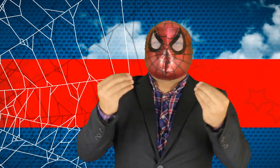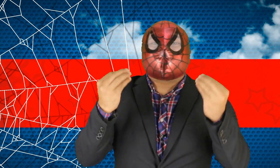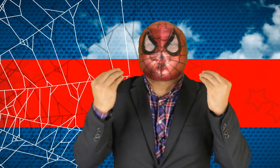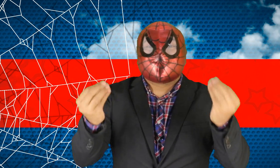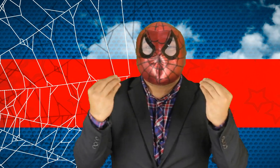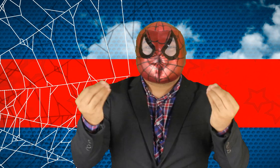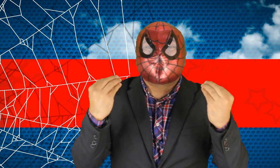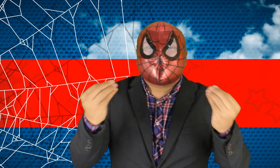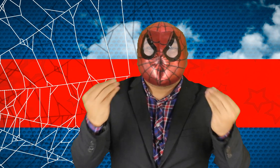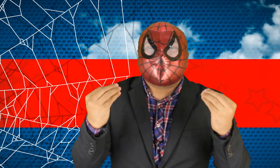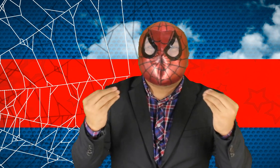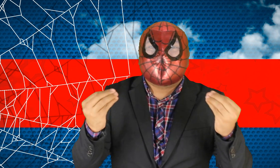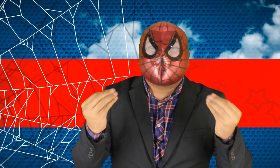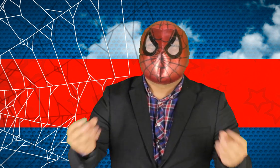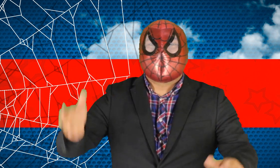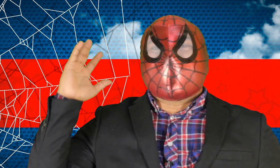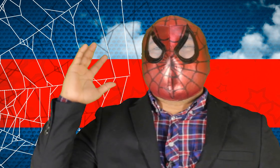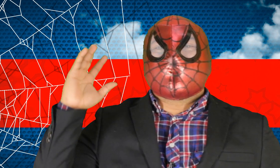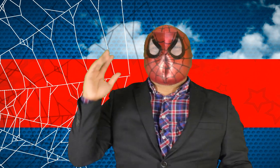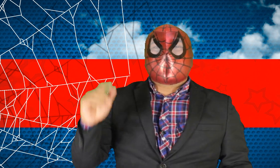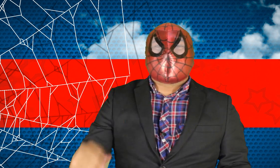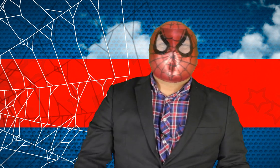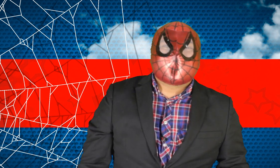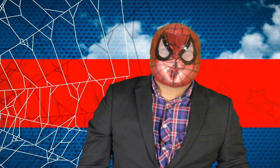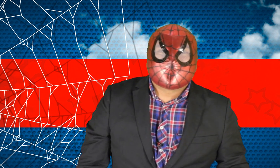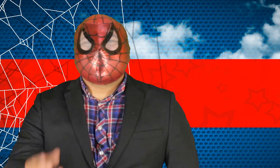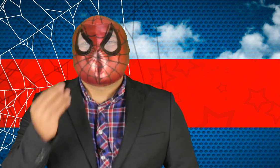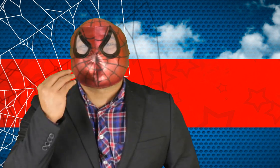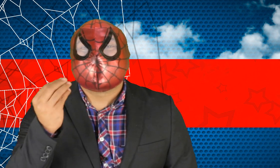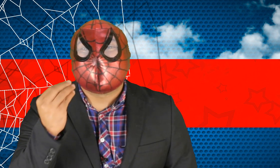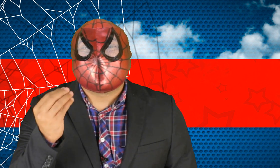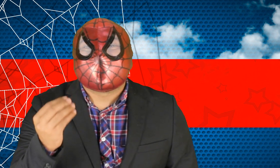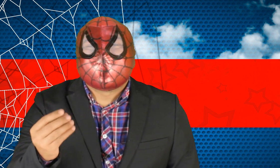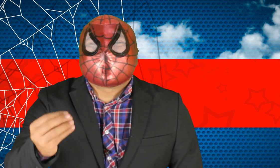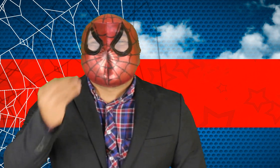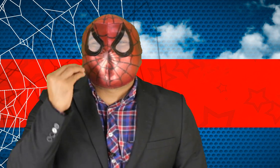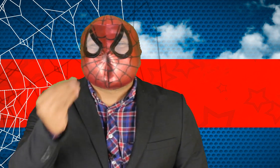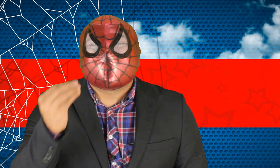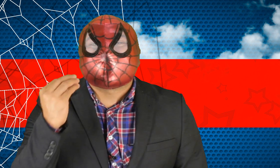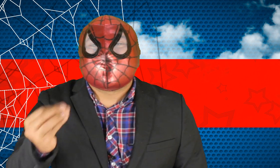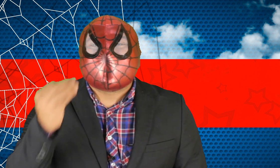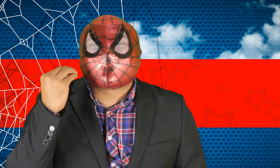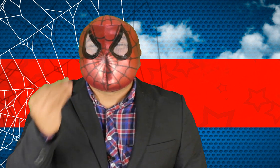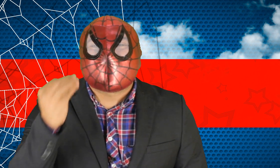¡Los resortes! ¡Ay, mojo el comediante! ¡Inversiones! ¡Que van de los 3.000 a